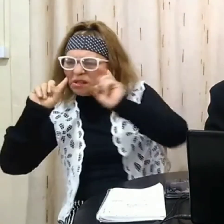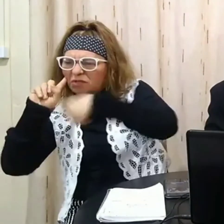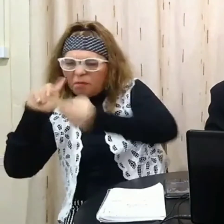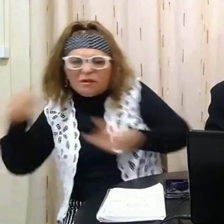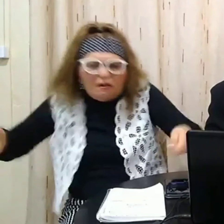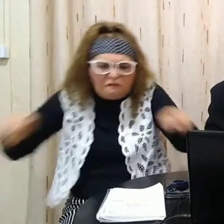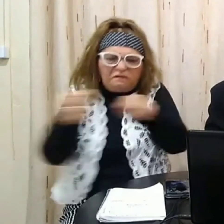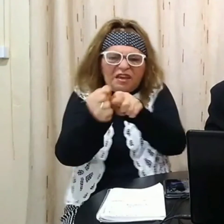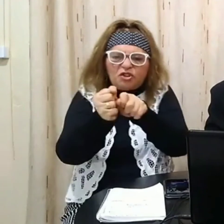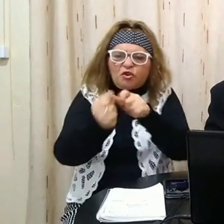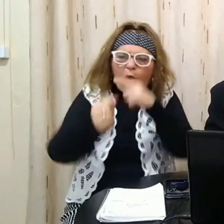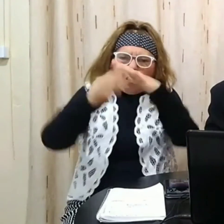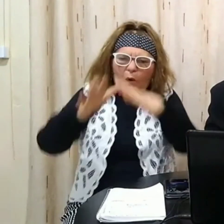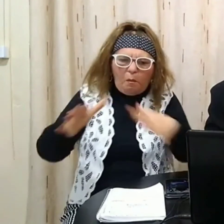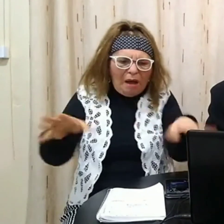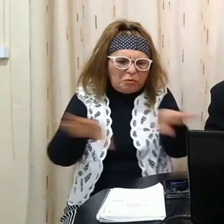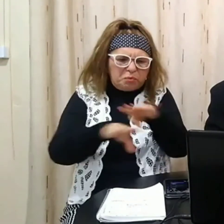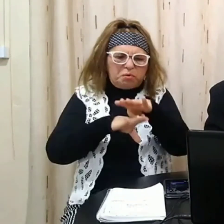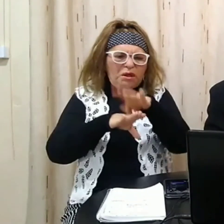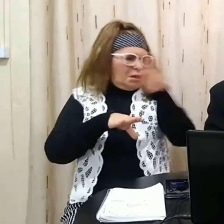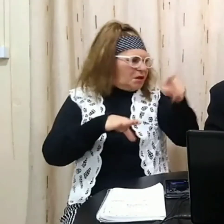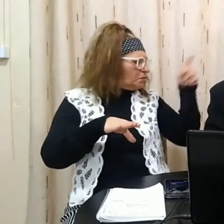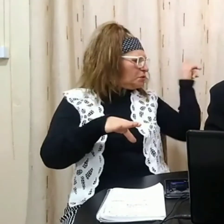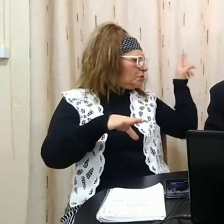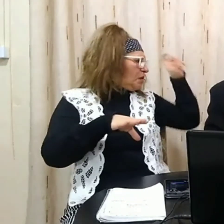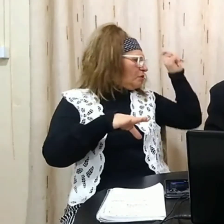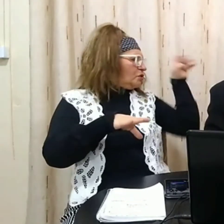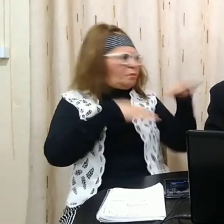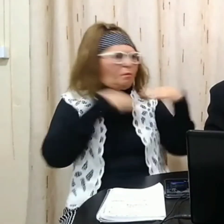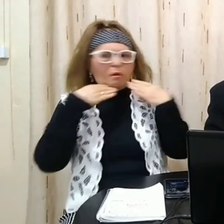eliminar todo aquele exército egípcio?